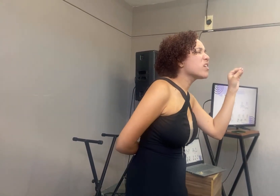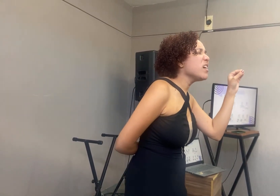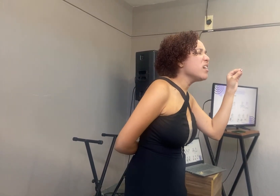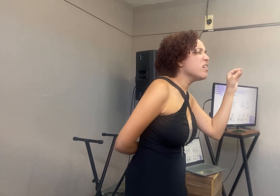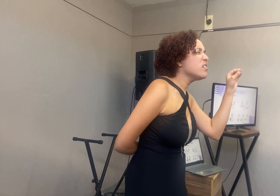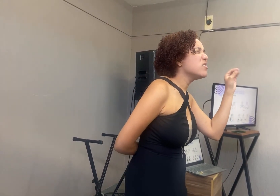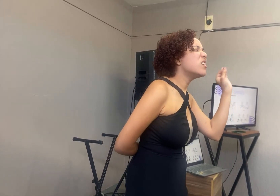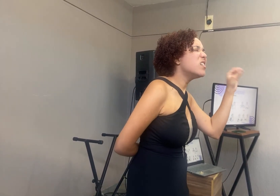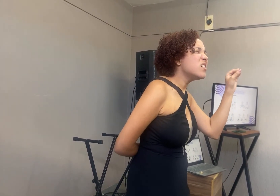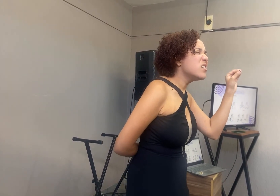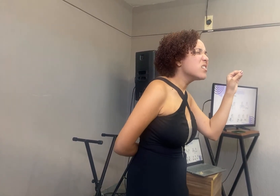que,